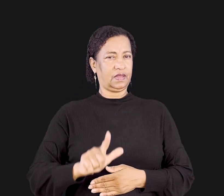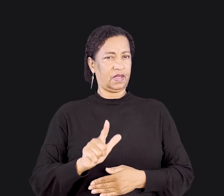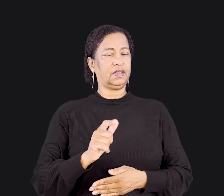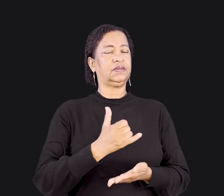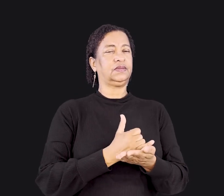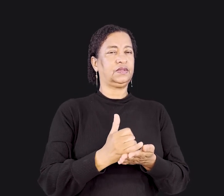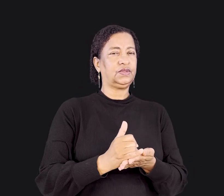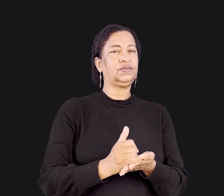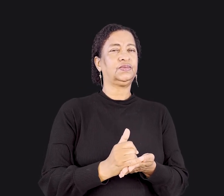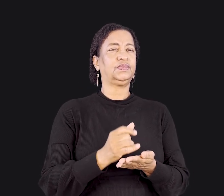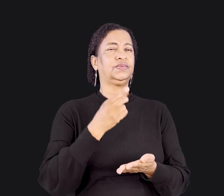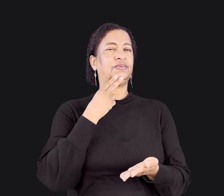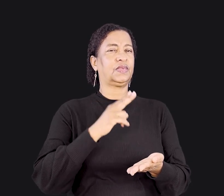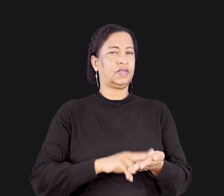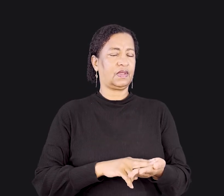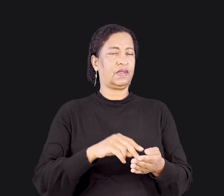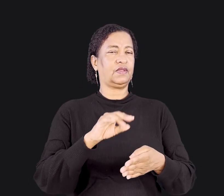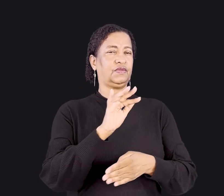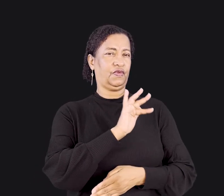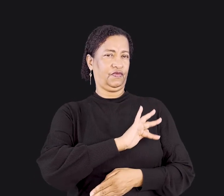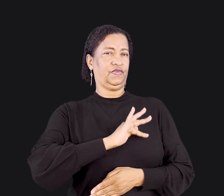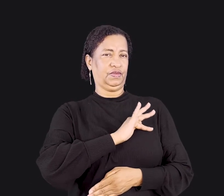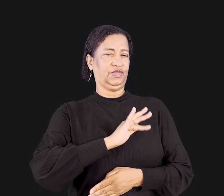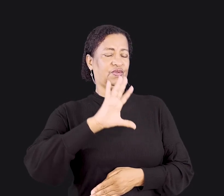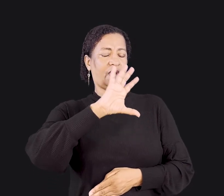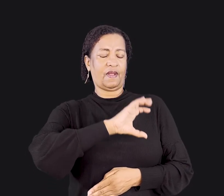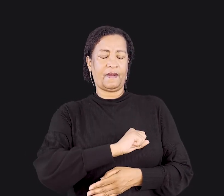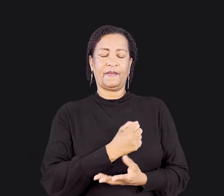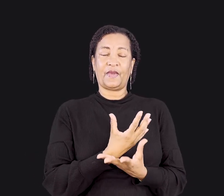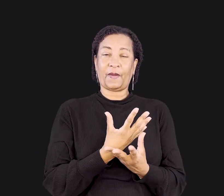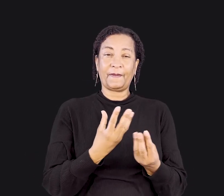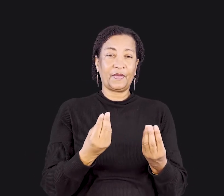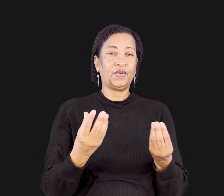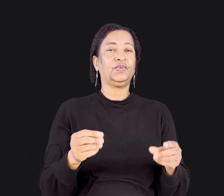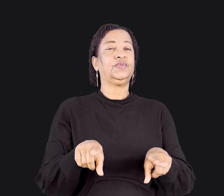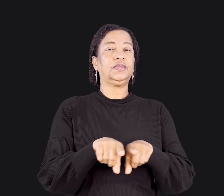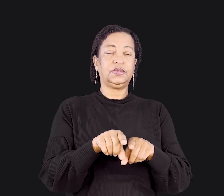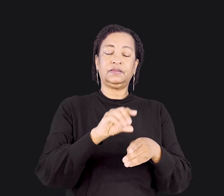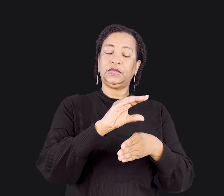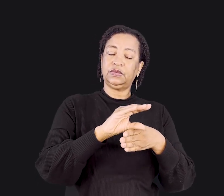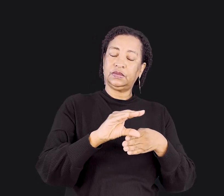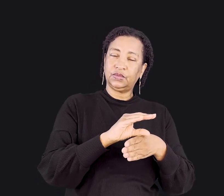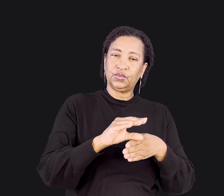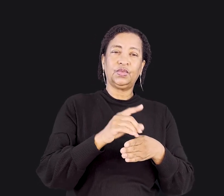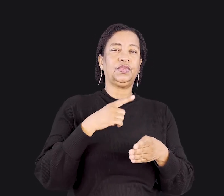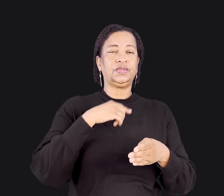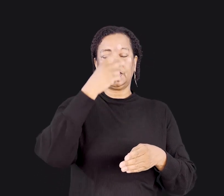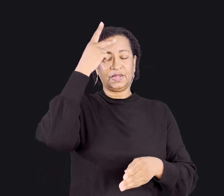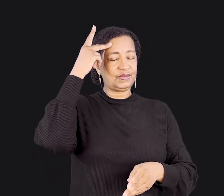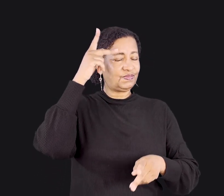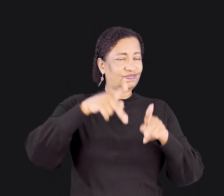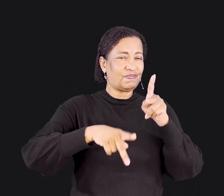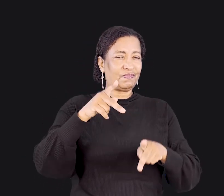carta aos Filipenses, aos quais ele amava muito, e mesmo com a dos Coríntios, que eram aquele povinho